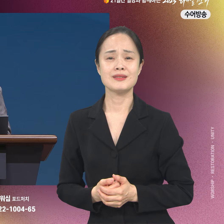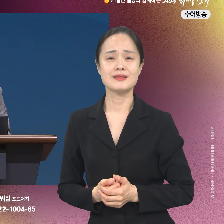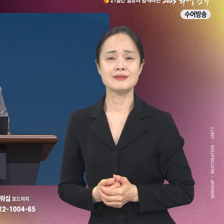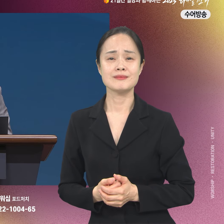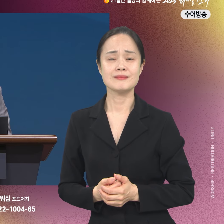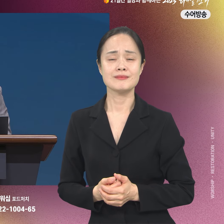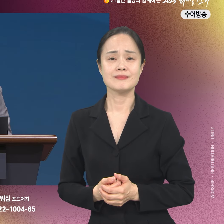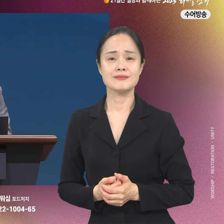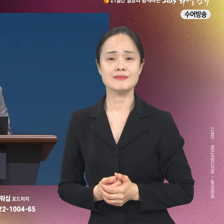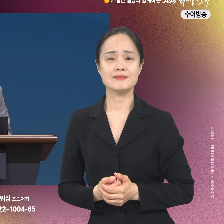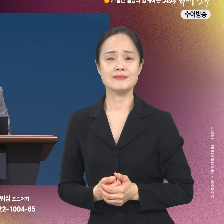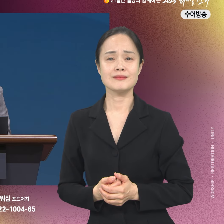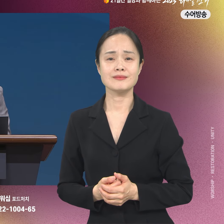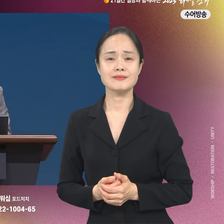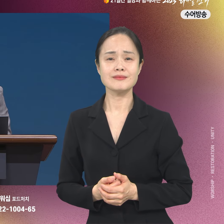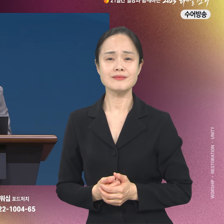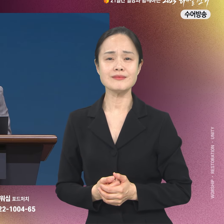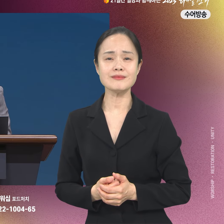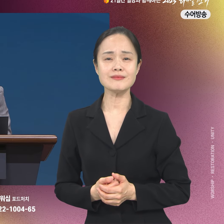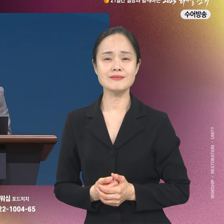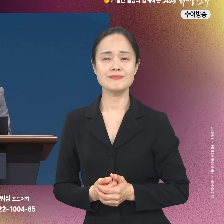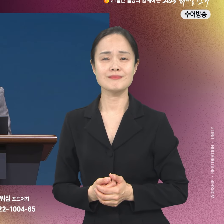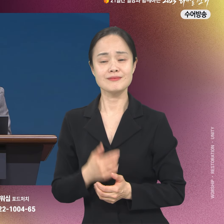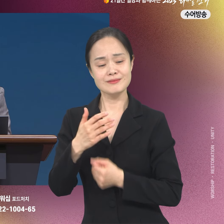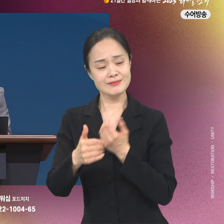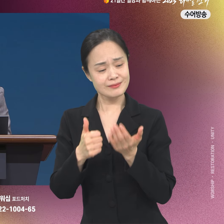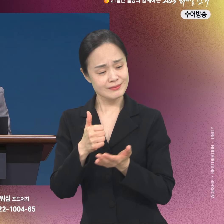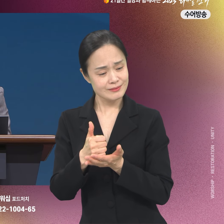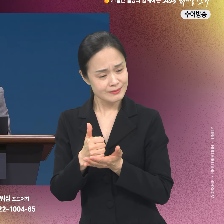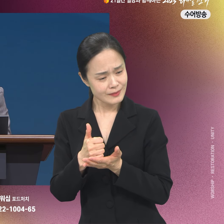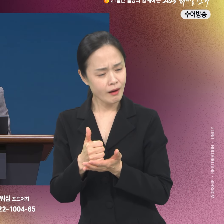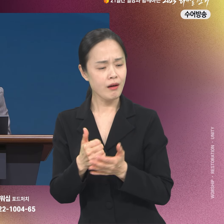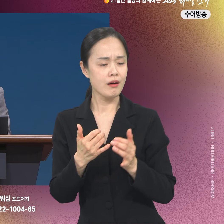결론을 내리시고